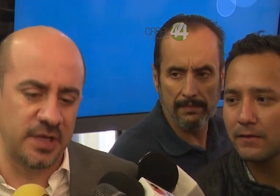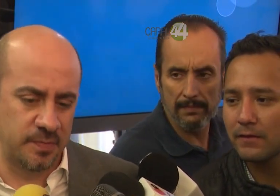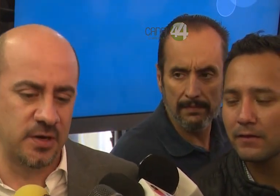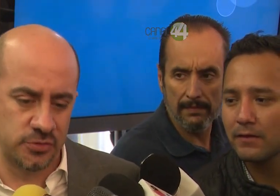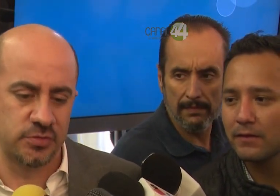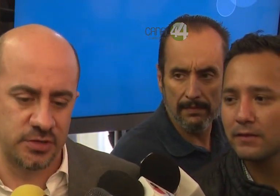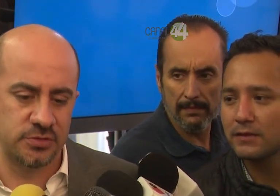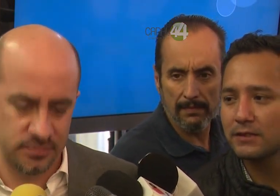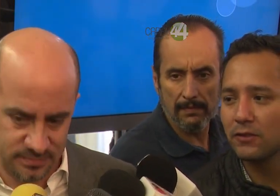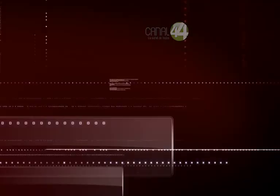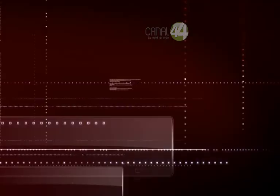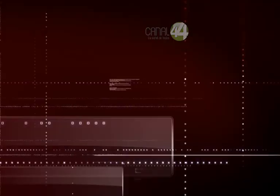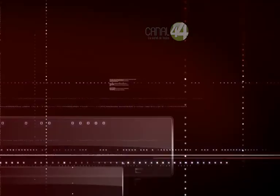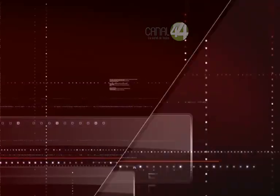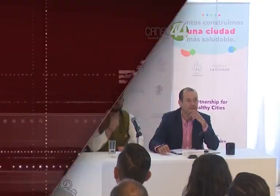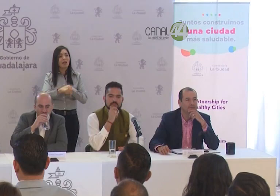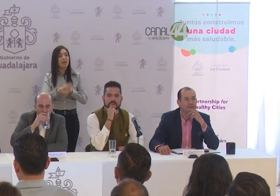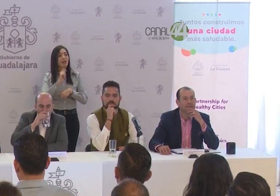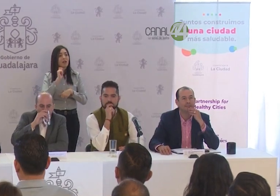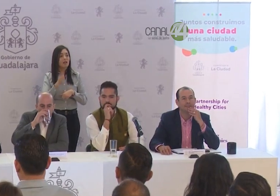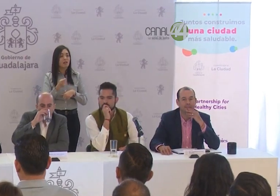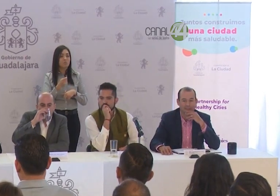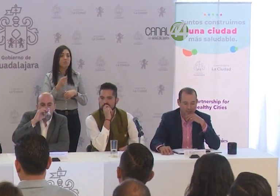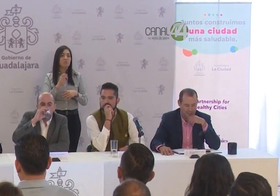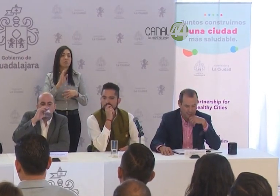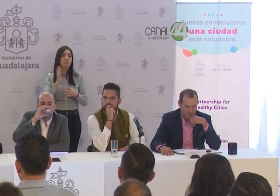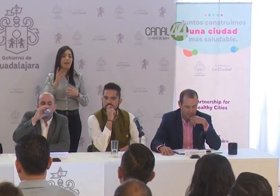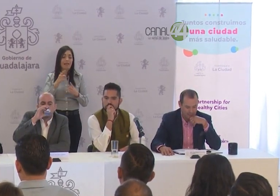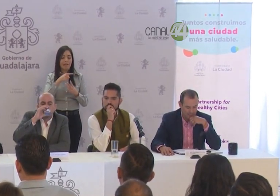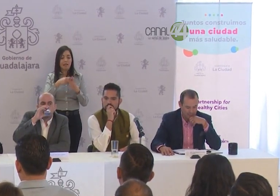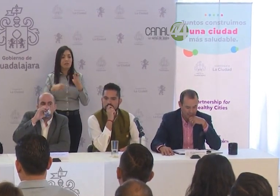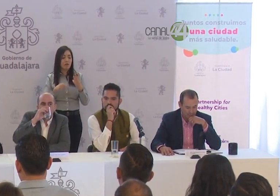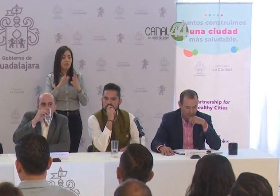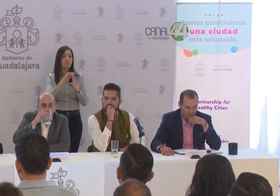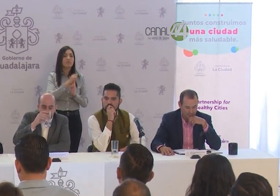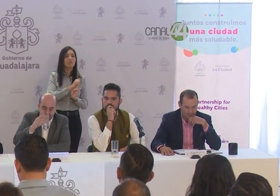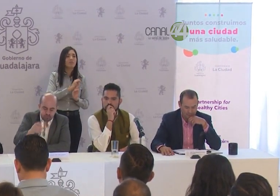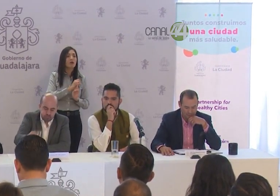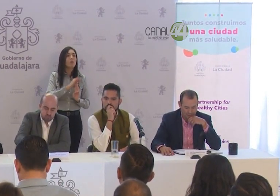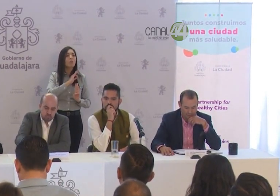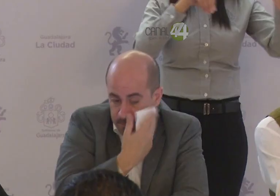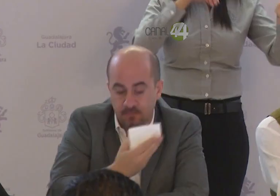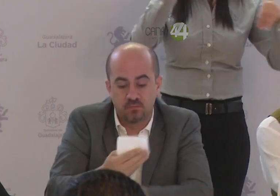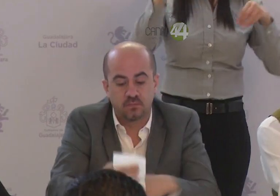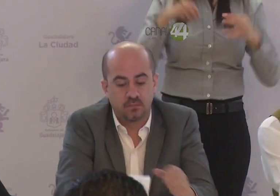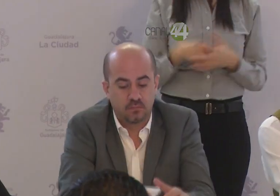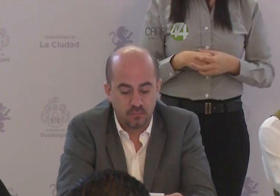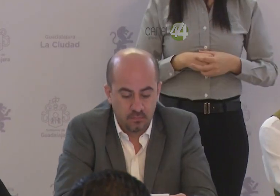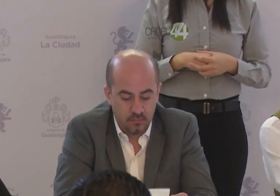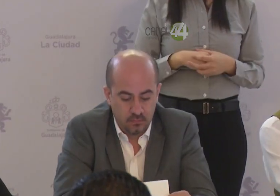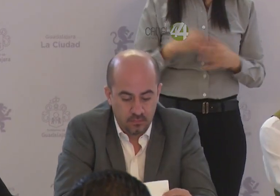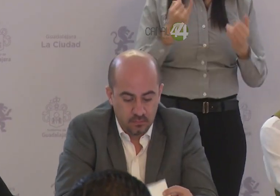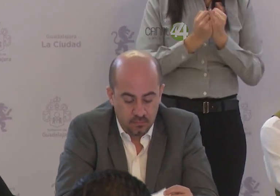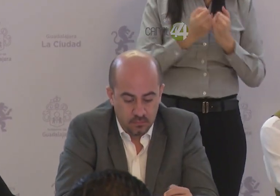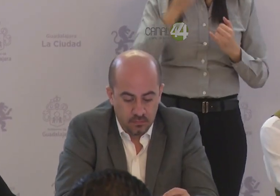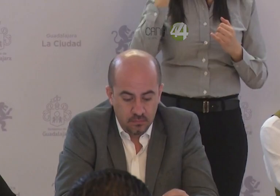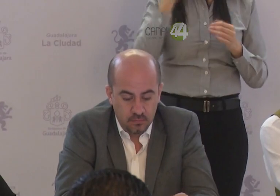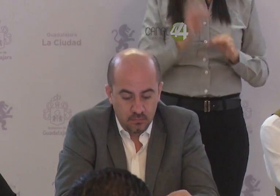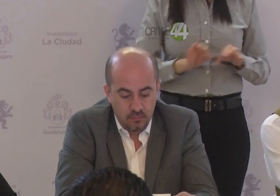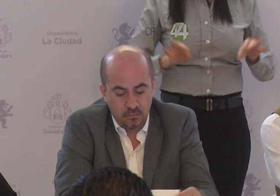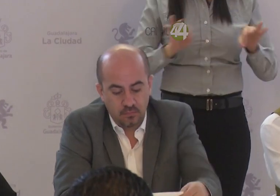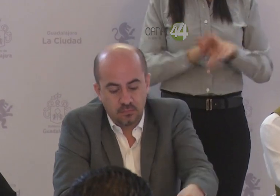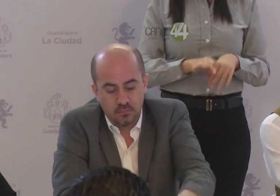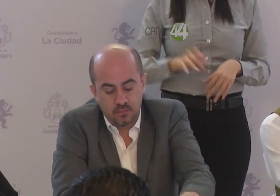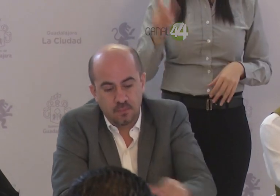de seguridad para los usuarios. Lo anterior se deriva de una encuesta realizada en el marco de los trabajos de colaboración entre el Ayuntamiento y la Alianza